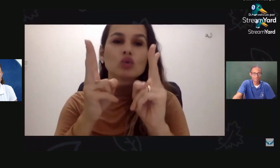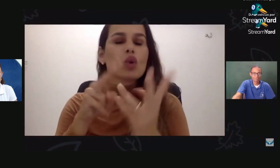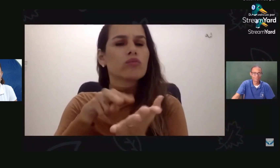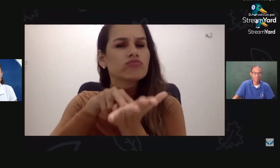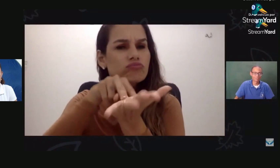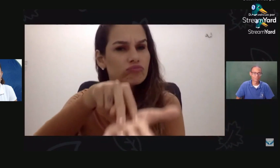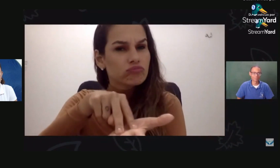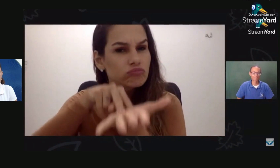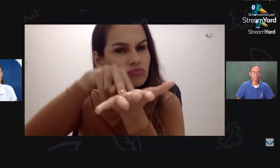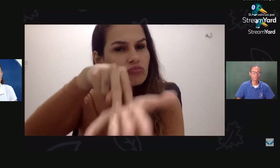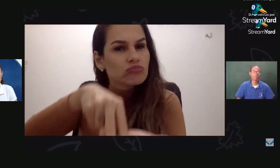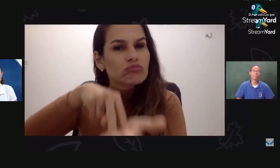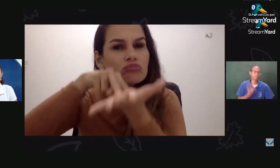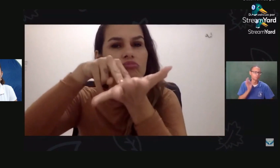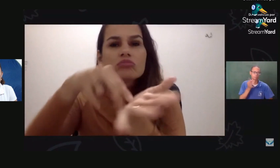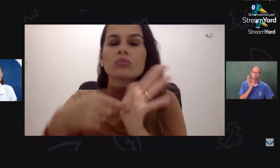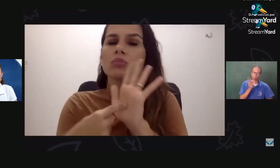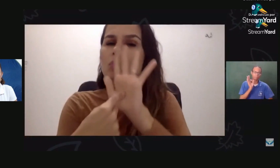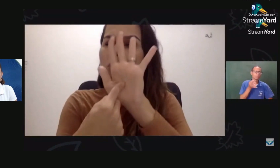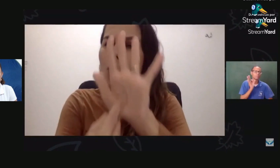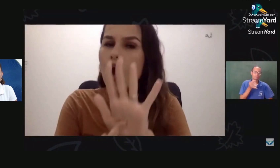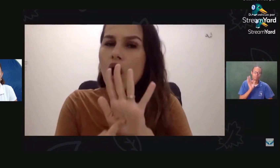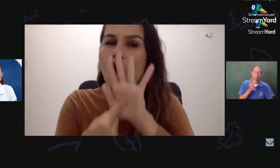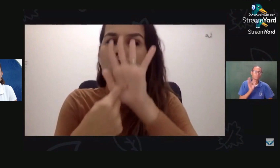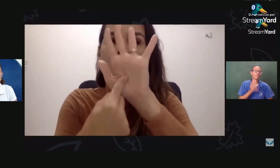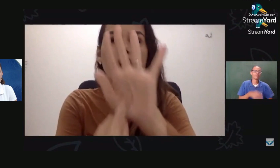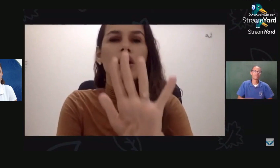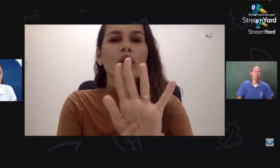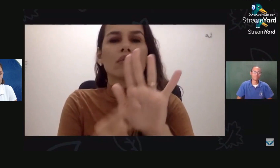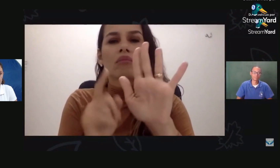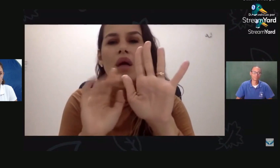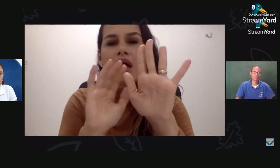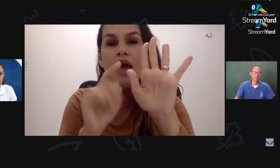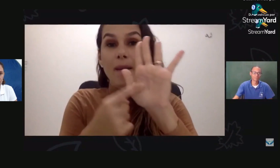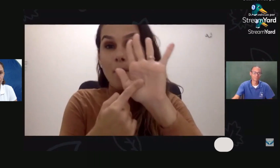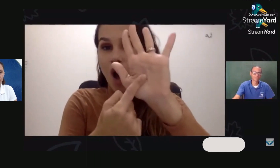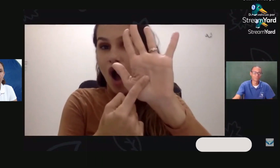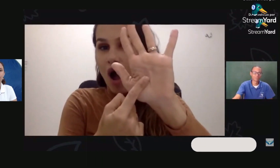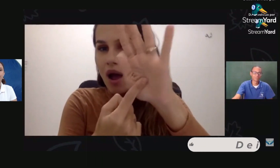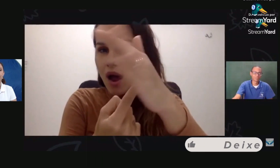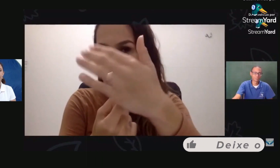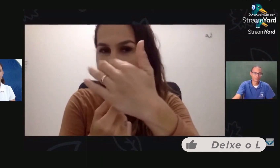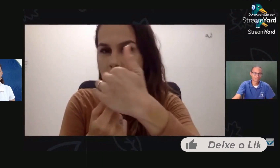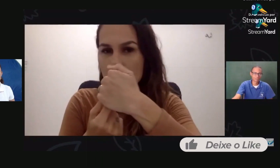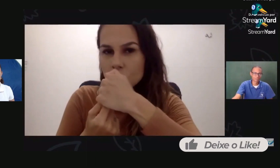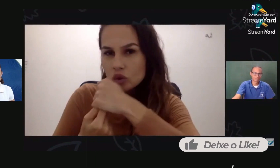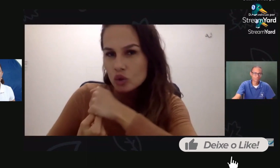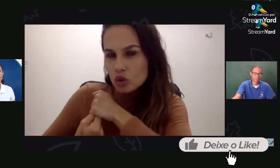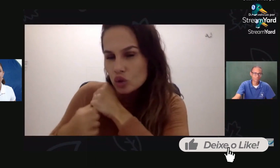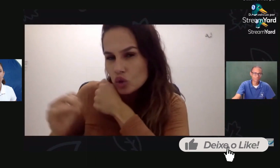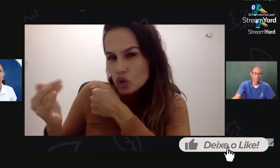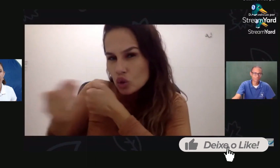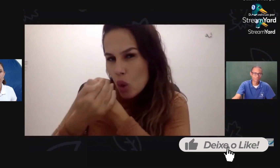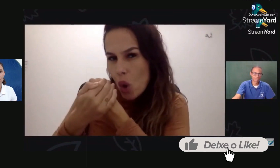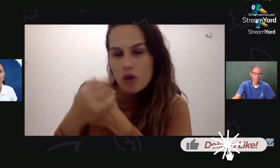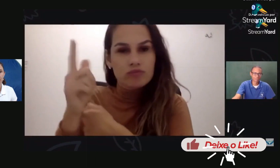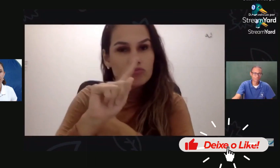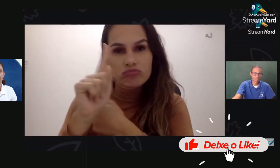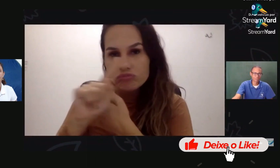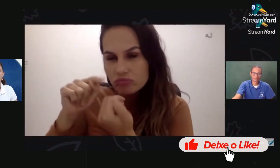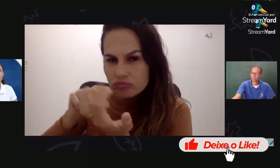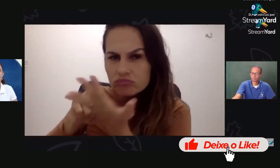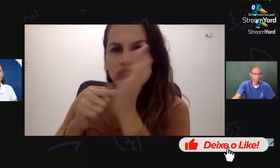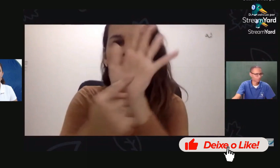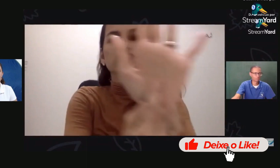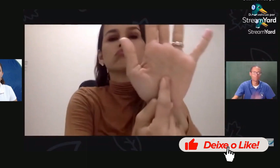sobre isso. Mas eu continuo protagonizando, continuo mostrando, então, né? Não guardo só para